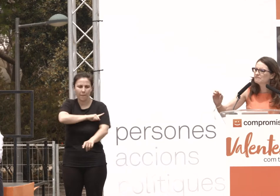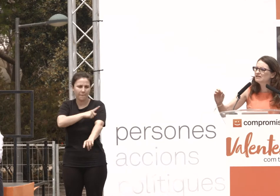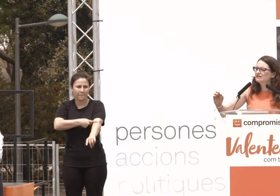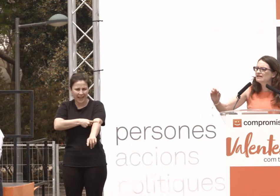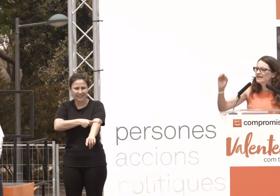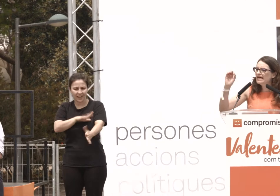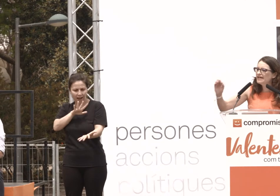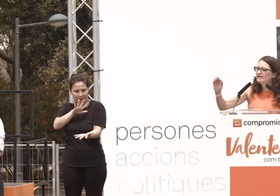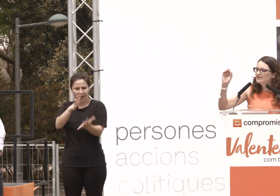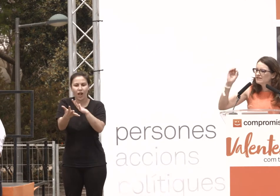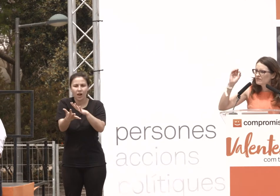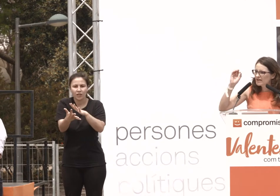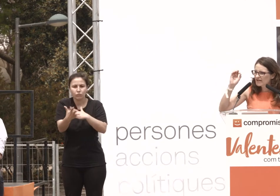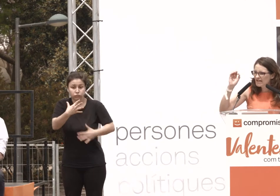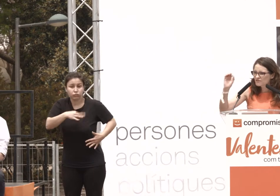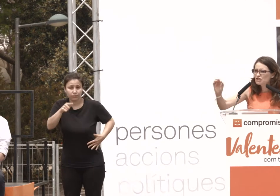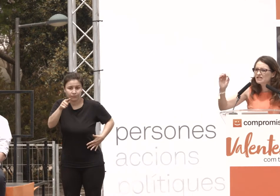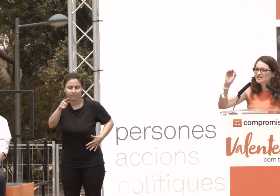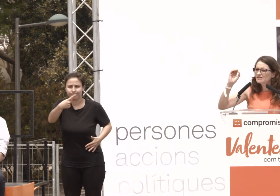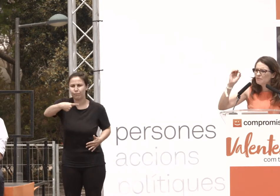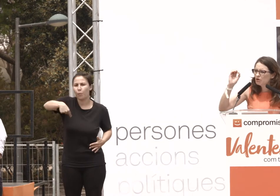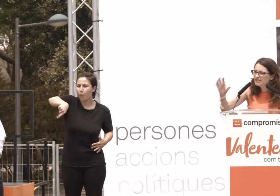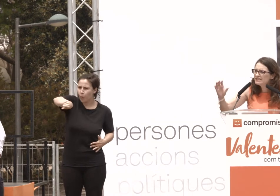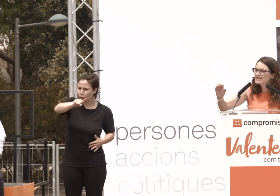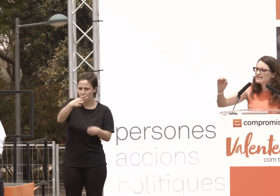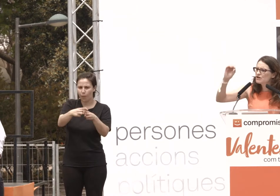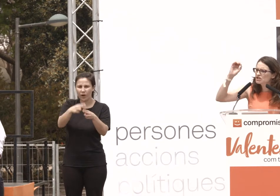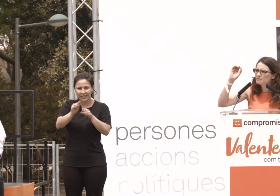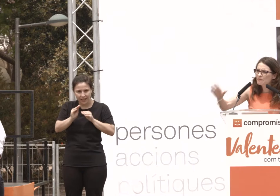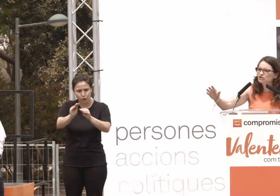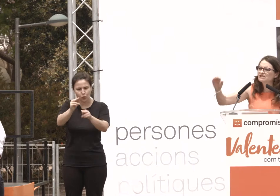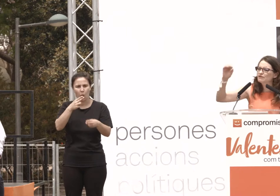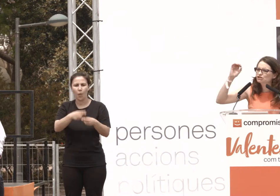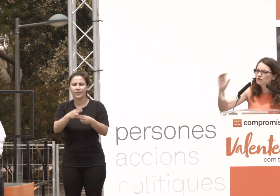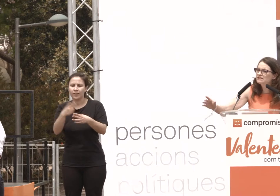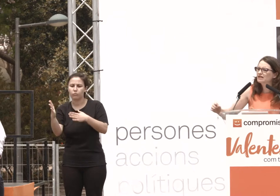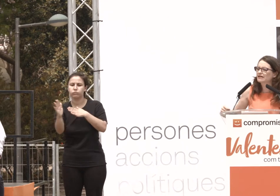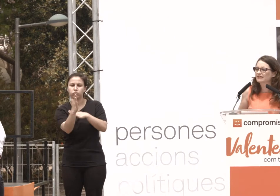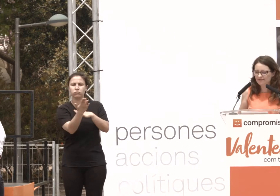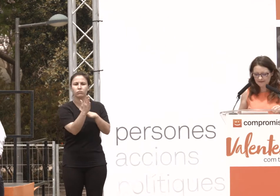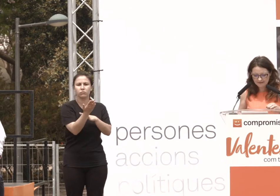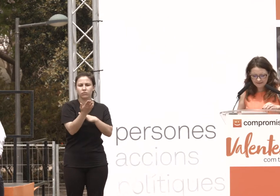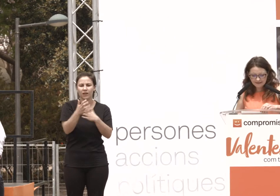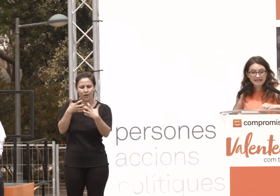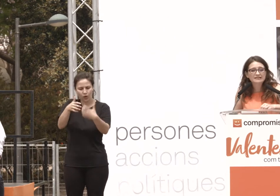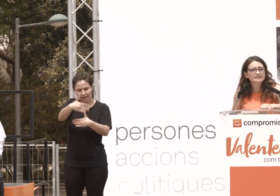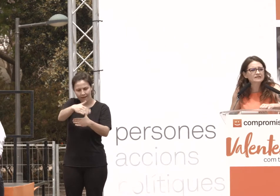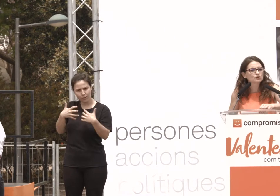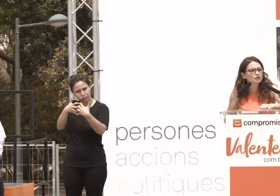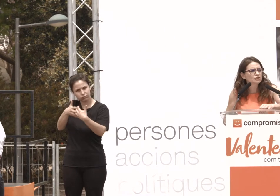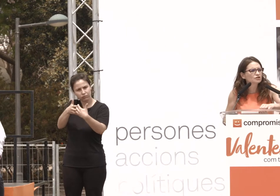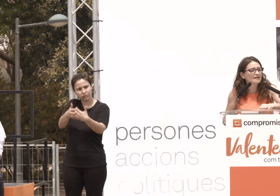el canvi eren les vostres polítiques, les vostres propostes, la vostra lluita al carrer i a